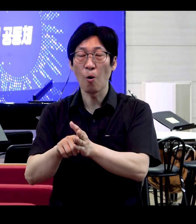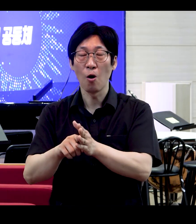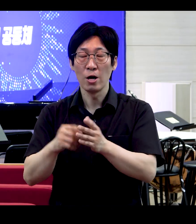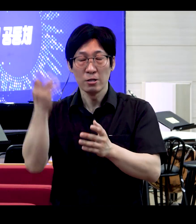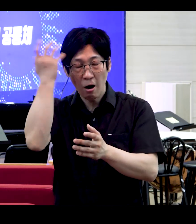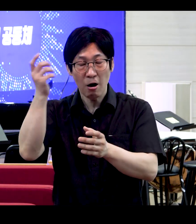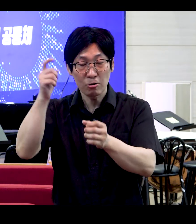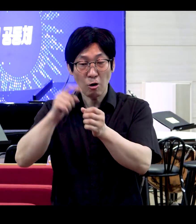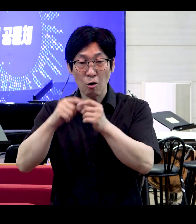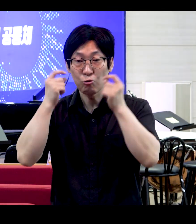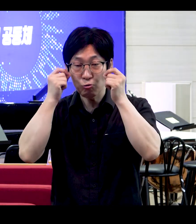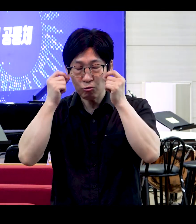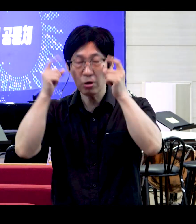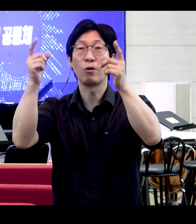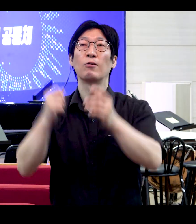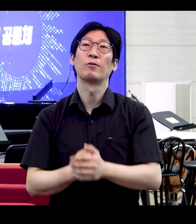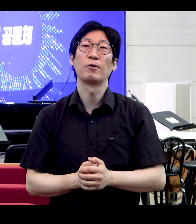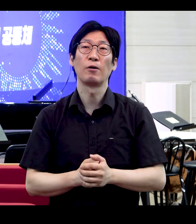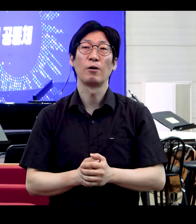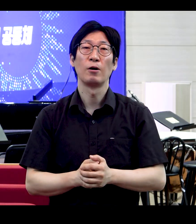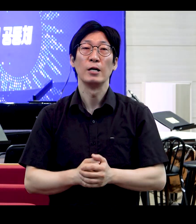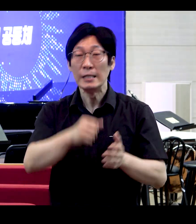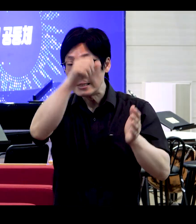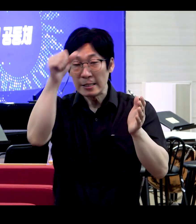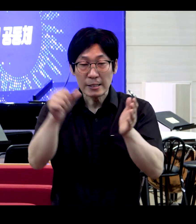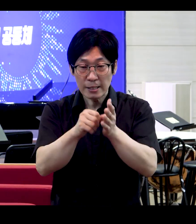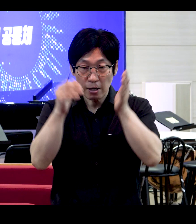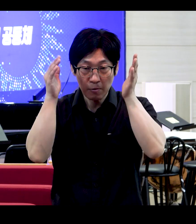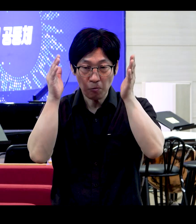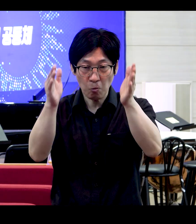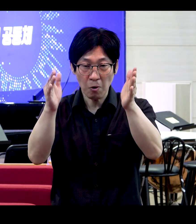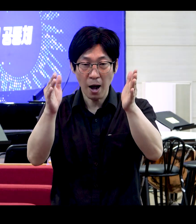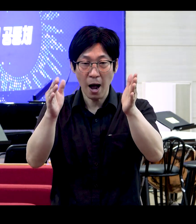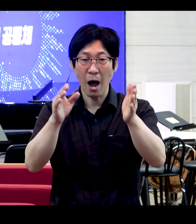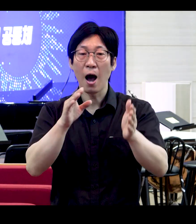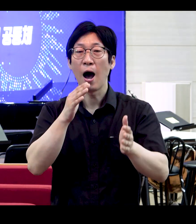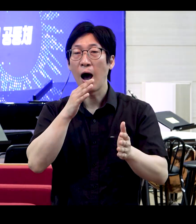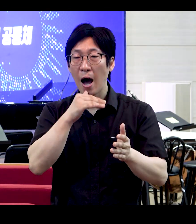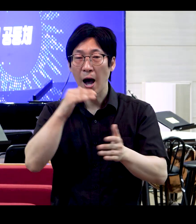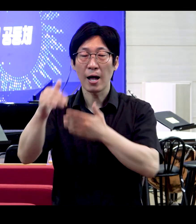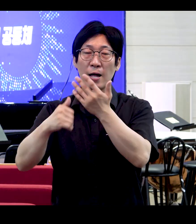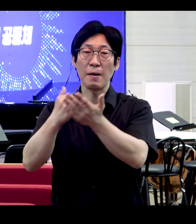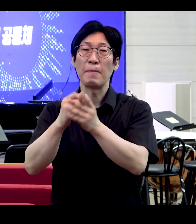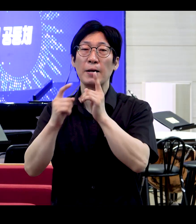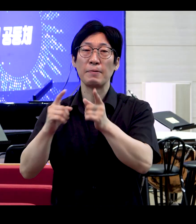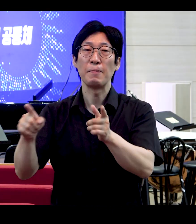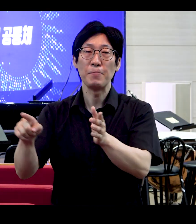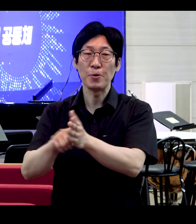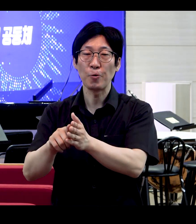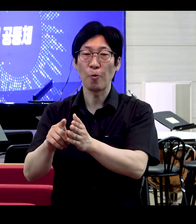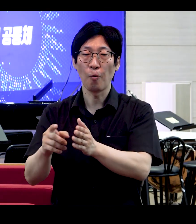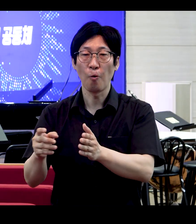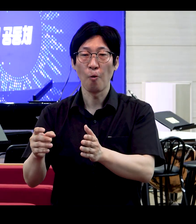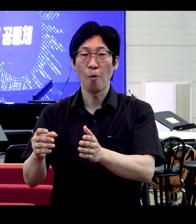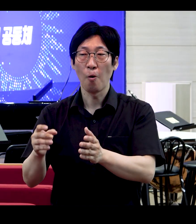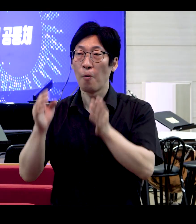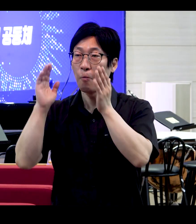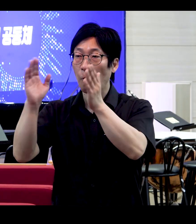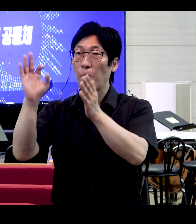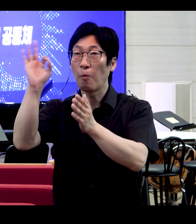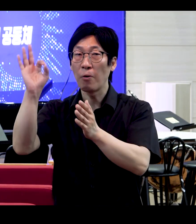영적인 눈을 열어서 이 세상과 인생의 결론을 정확히 보면서, 놀랍게도 하나님 말씀을 믿고 받아들이면요 인생이